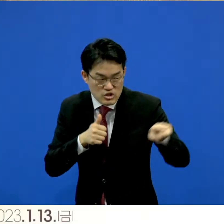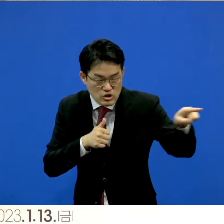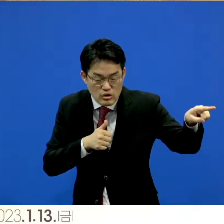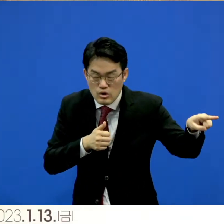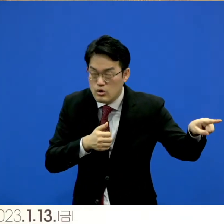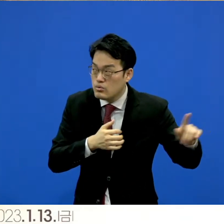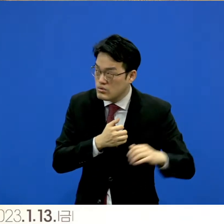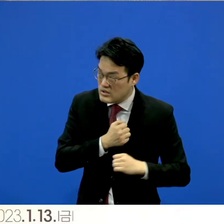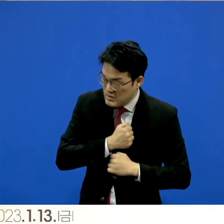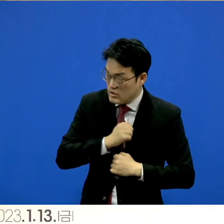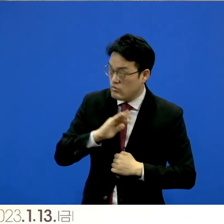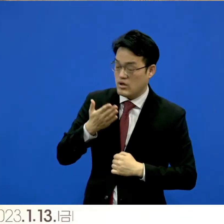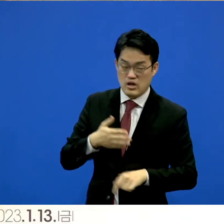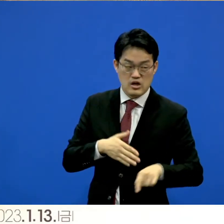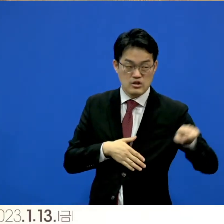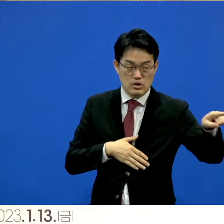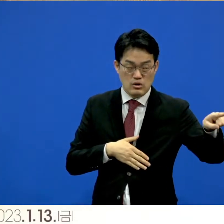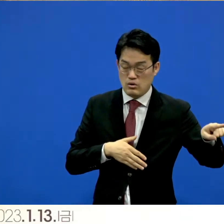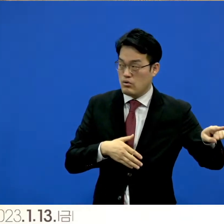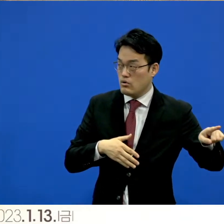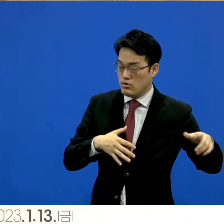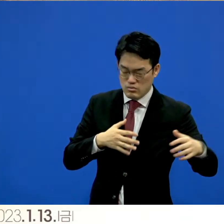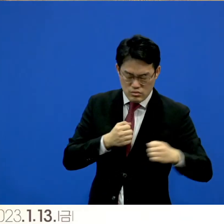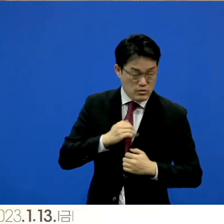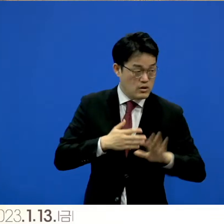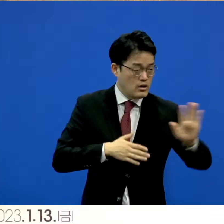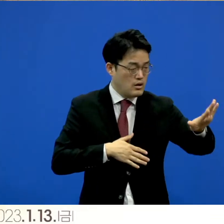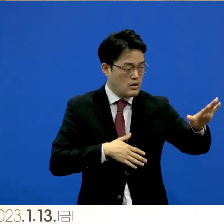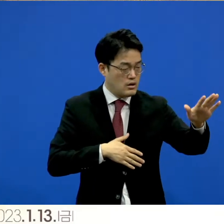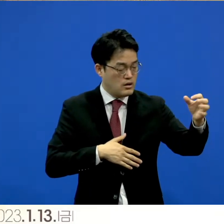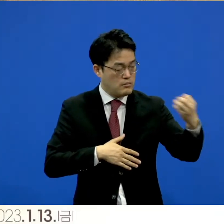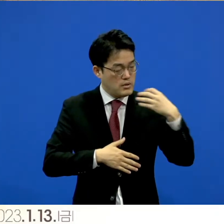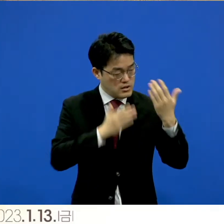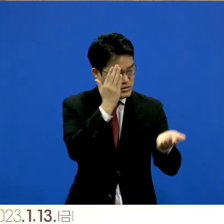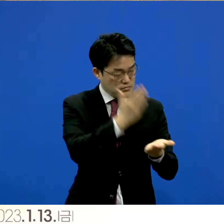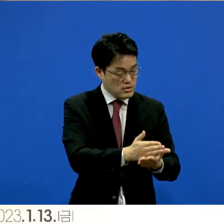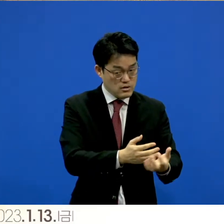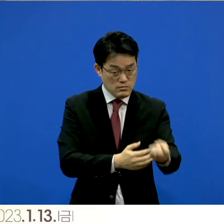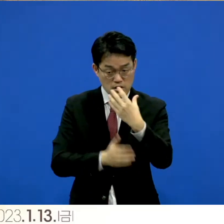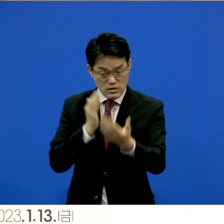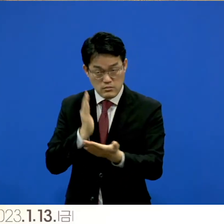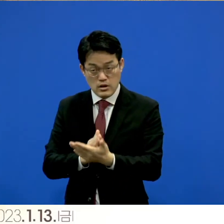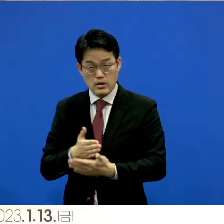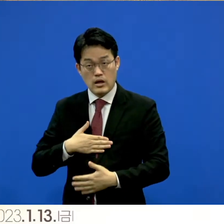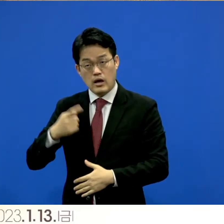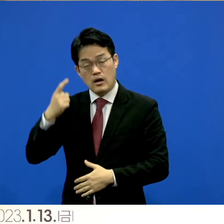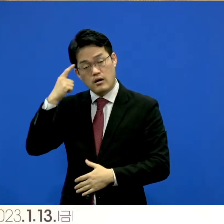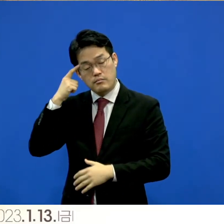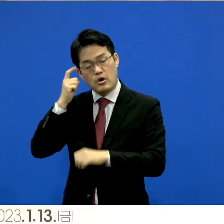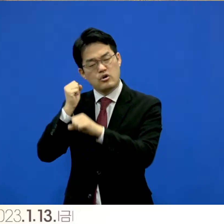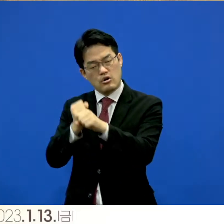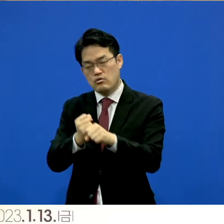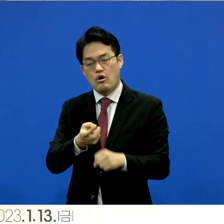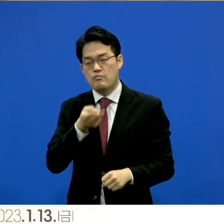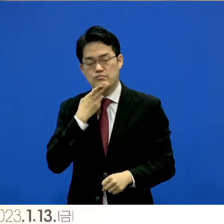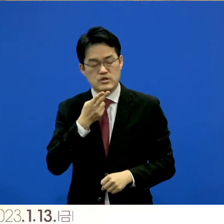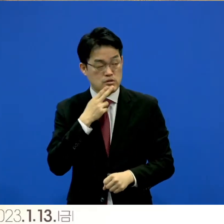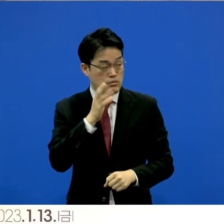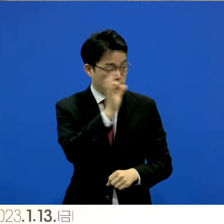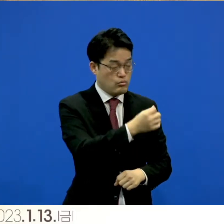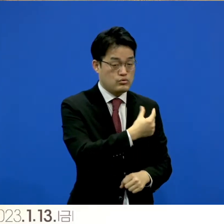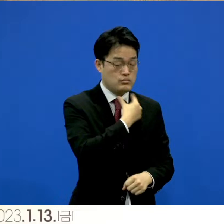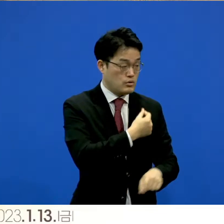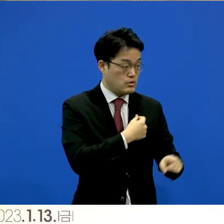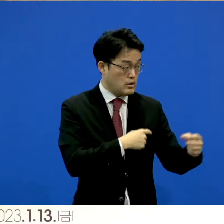목사님, 저분은 얘기하지 마라. 저는 자꾸 그런 얘기 하지 마라. 내가 편견 없이 그분을 보고 싶다. 아예 못하겠어요.